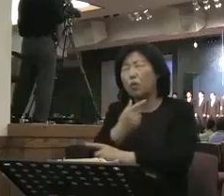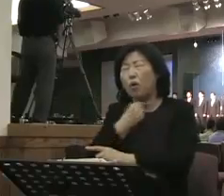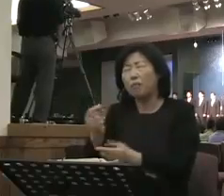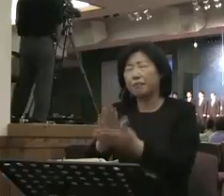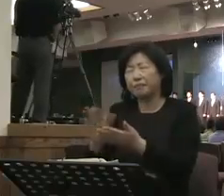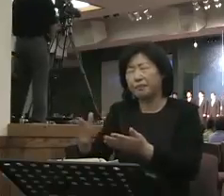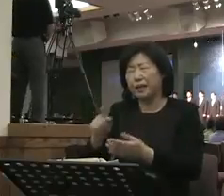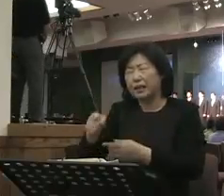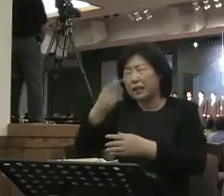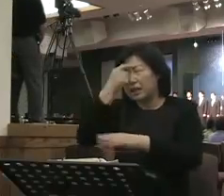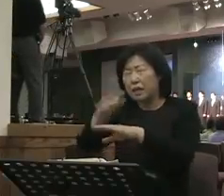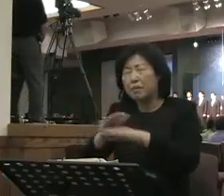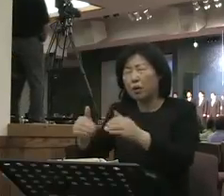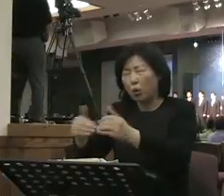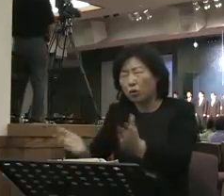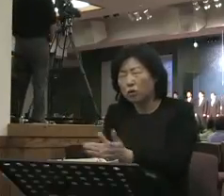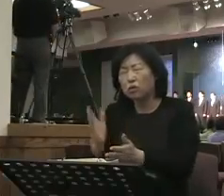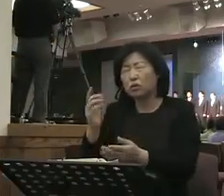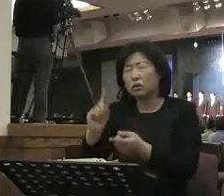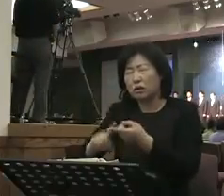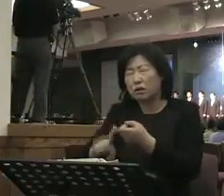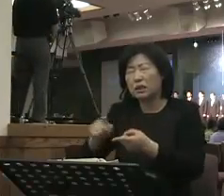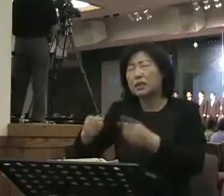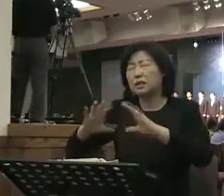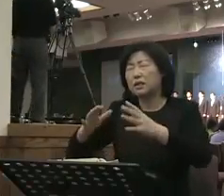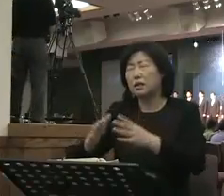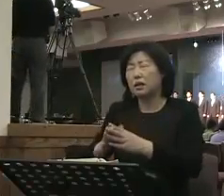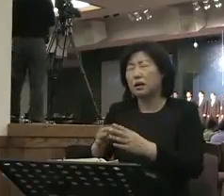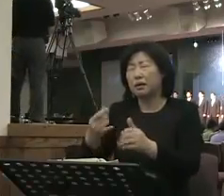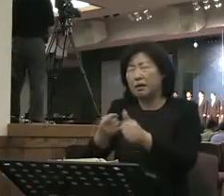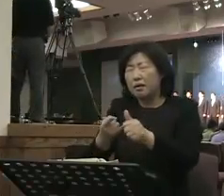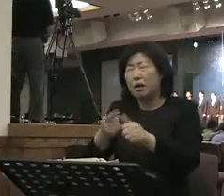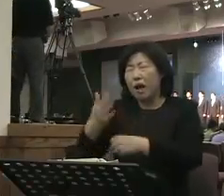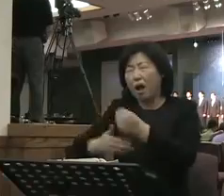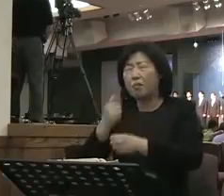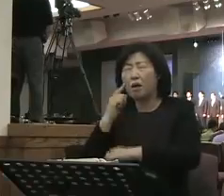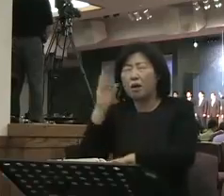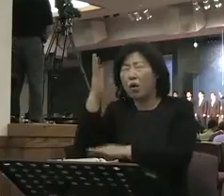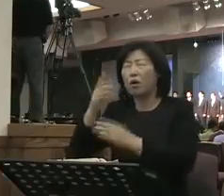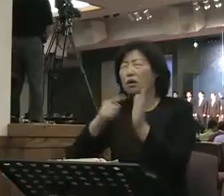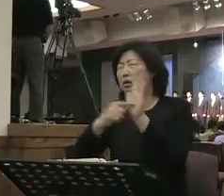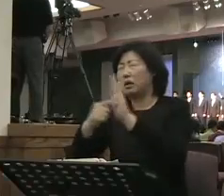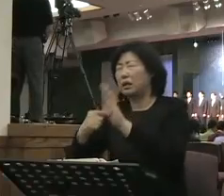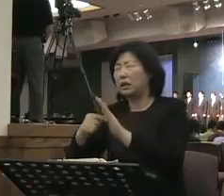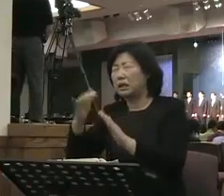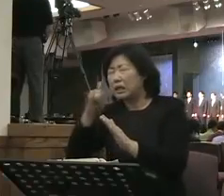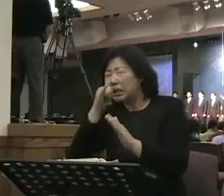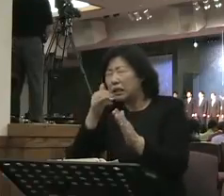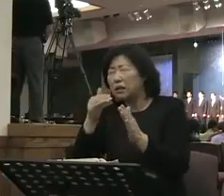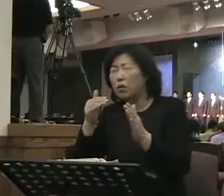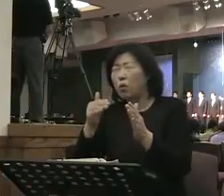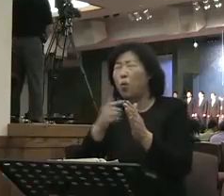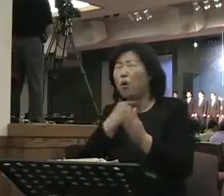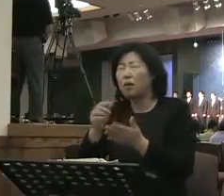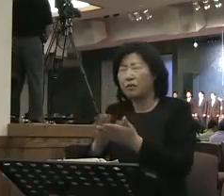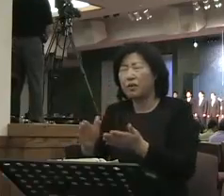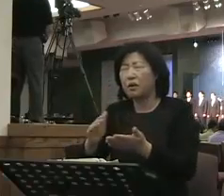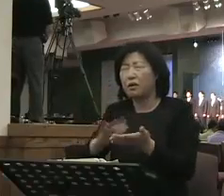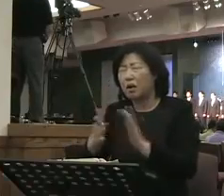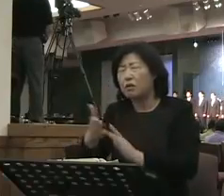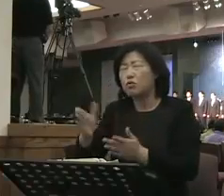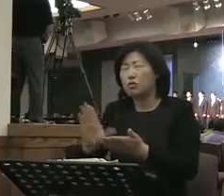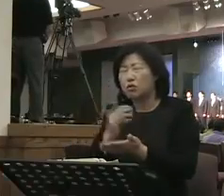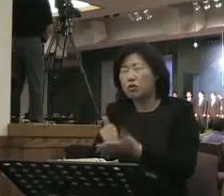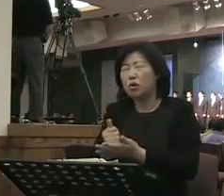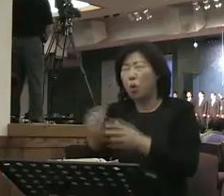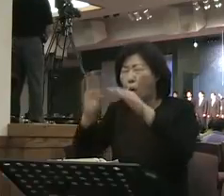원합니다. 우리는 예배하는 공동체로서 이 세상에게 하나님의 영광을 드러낼 수 있기를 원합니다. 우리는 예수 그리스도의